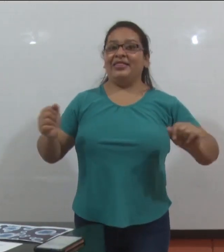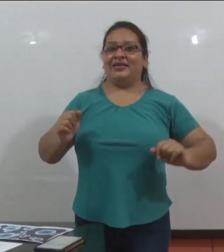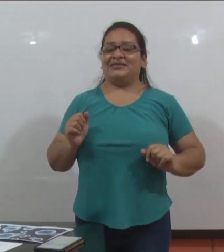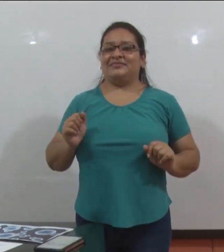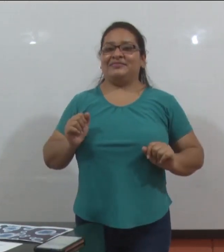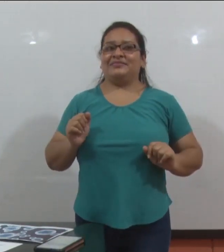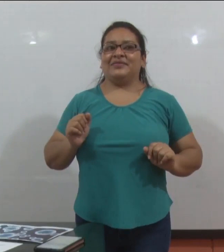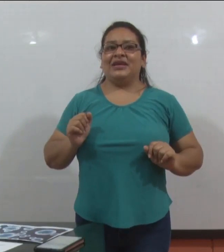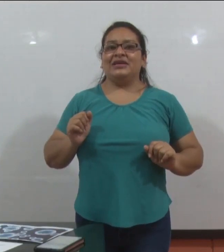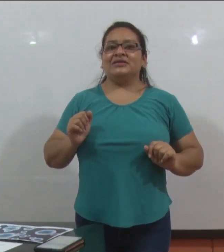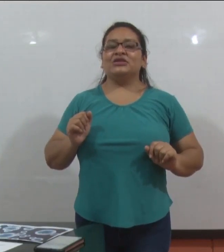grandes,